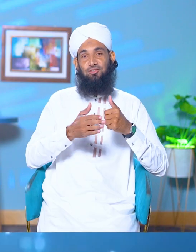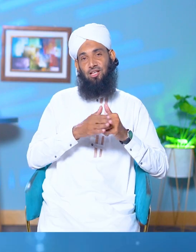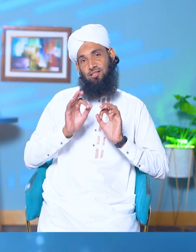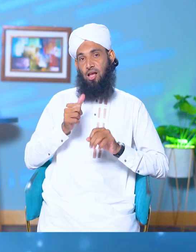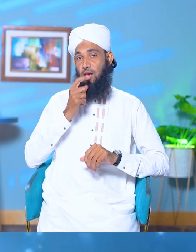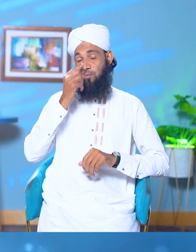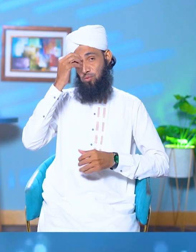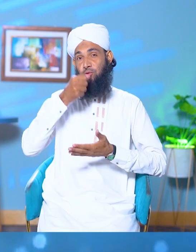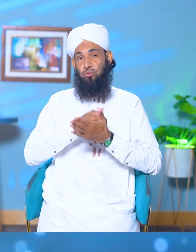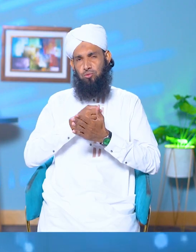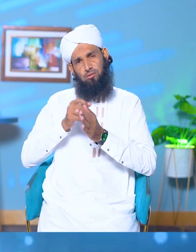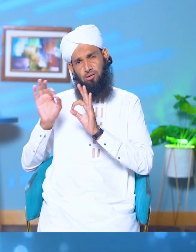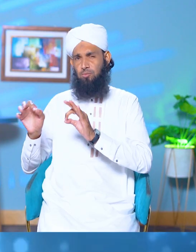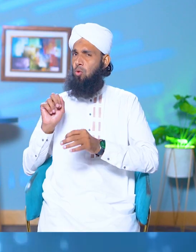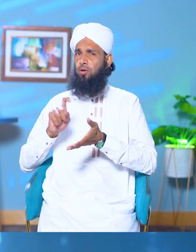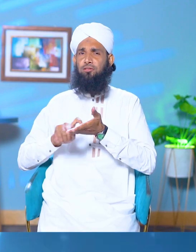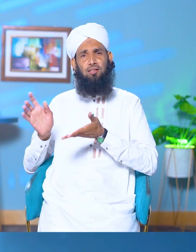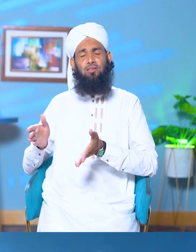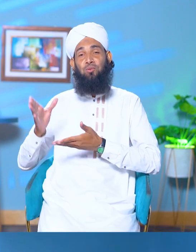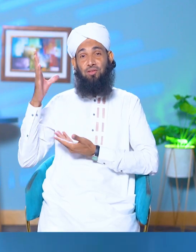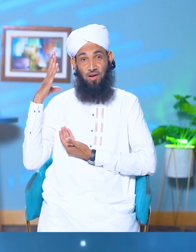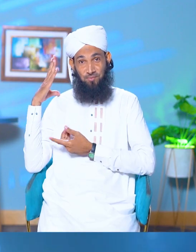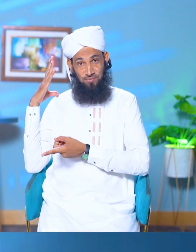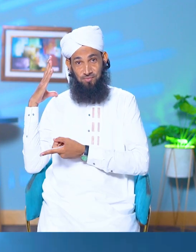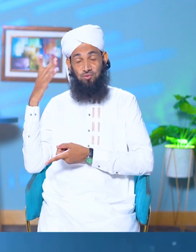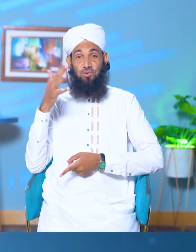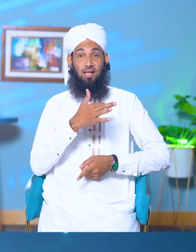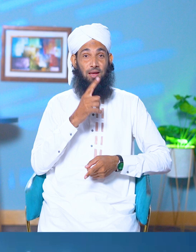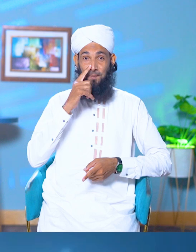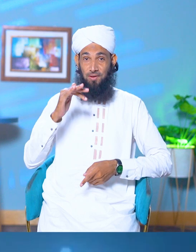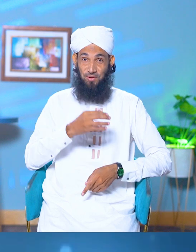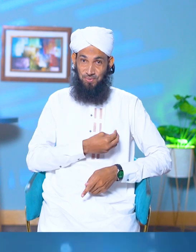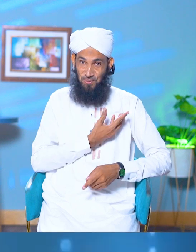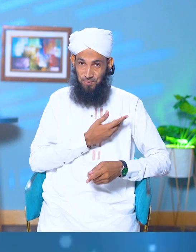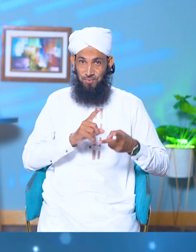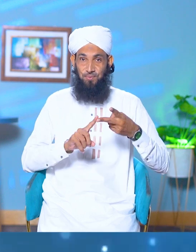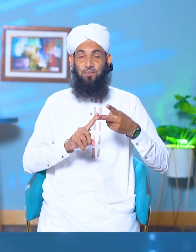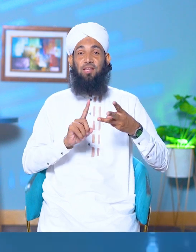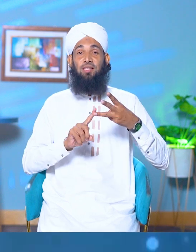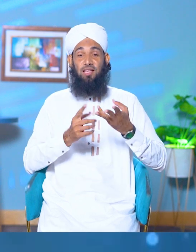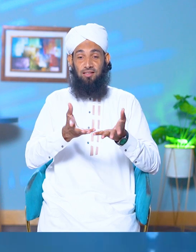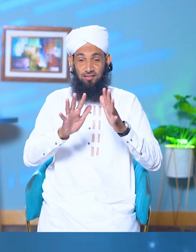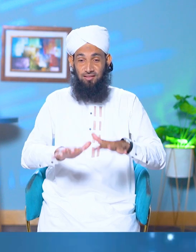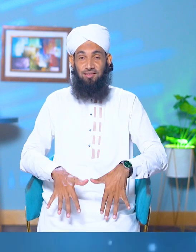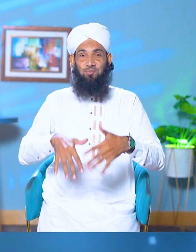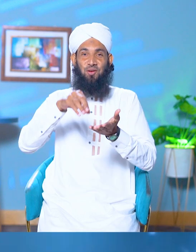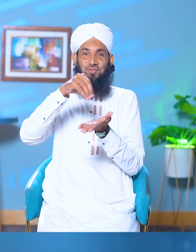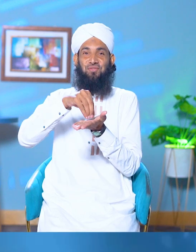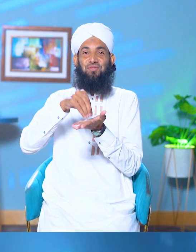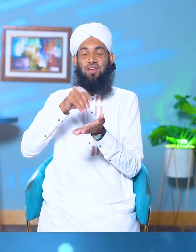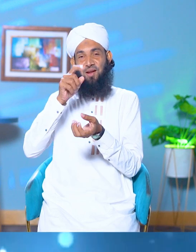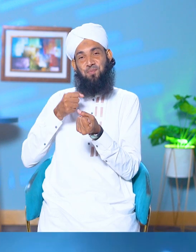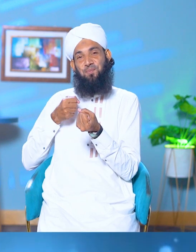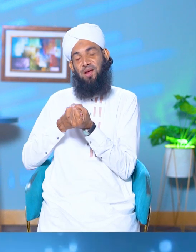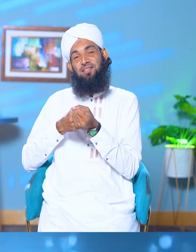کرنا دنیا و آخرت میں فائدہ دے گا، اور اس کو کار ثواب ہے۔ ایک تو اس کی دلجوئی ہوگی، دوسرا ہے کہ اس کی آخرت کا وہ فائدہ